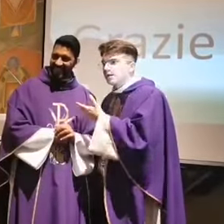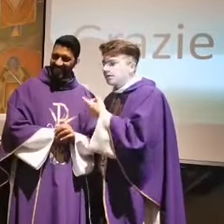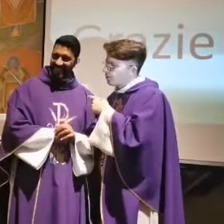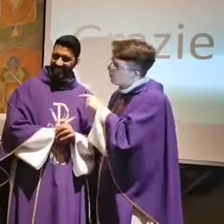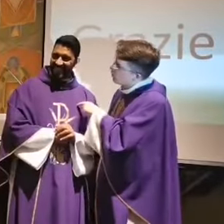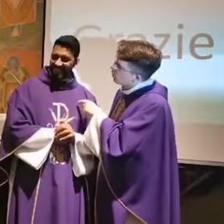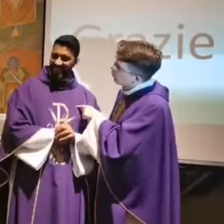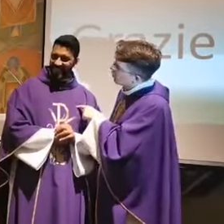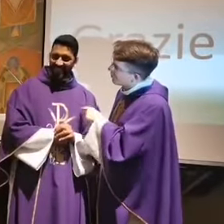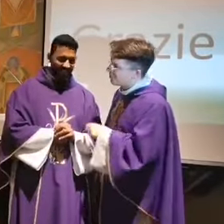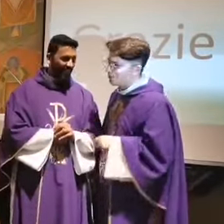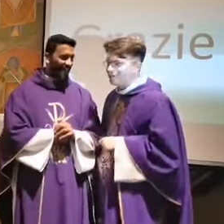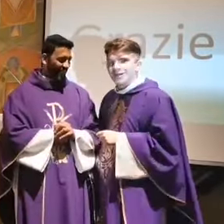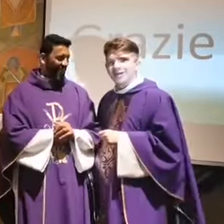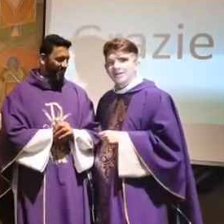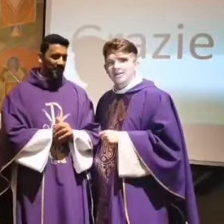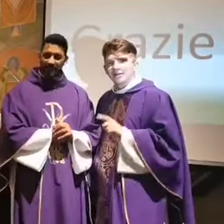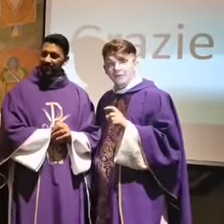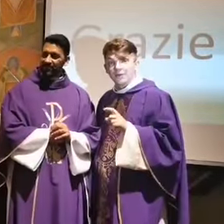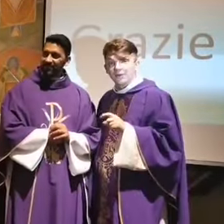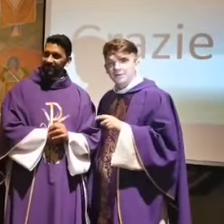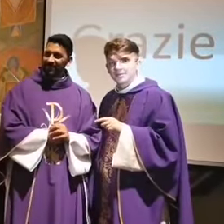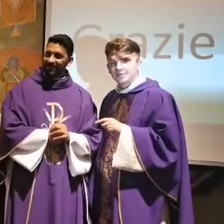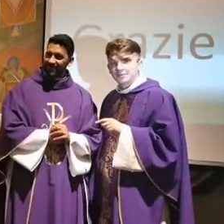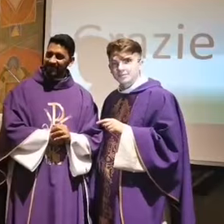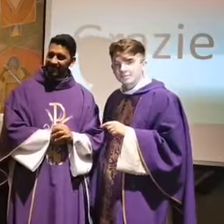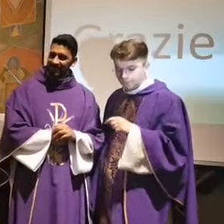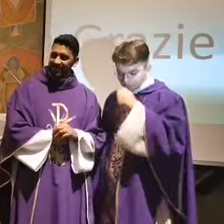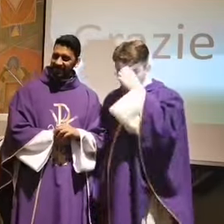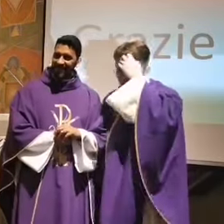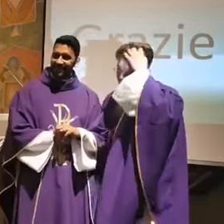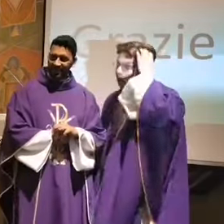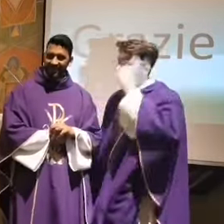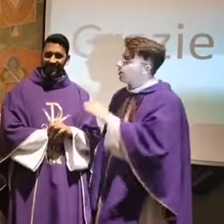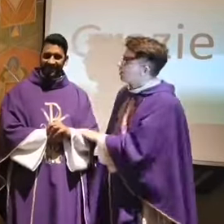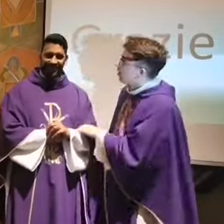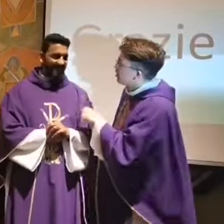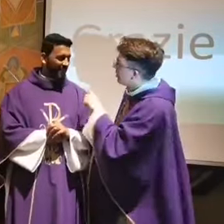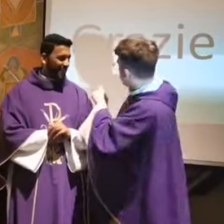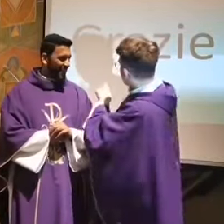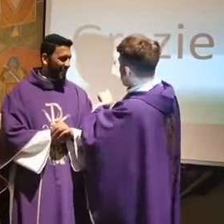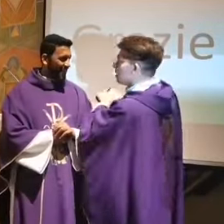jak ksiądz, który tutaj do nas przyjechał, z tego samego rejonu pochodzi.